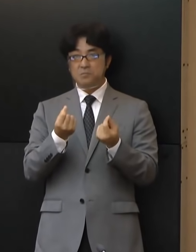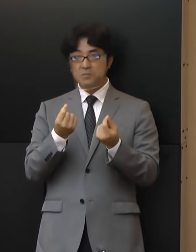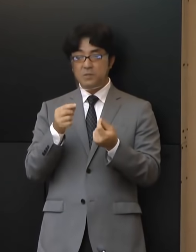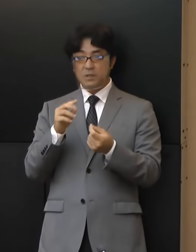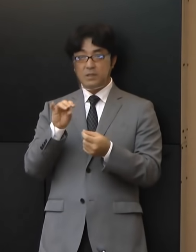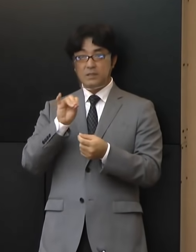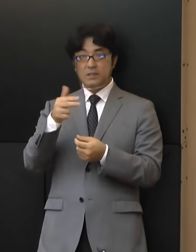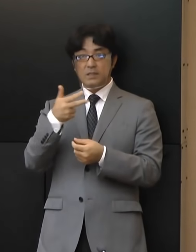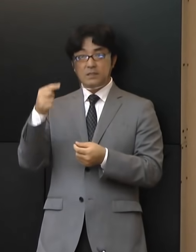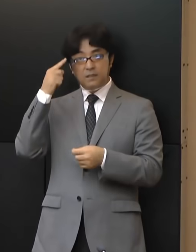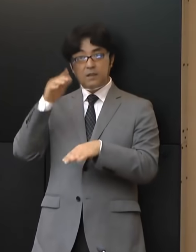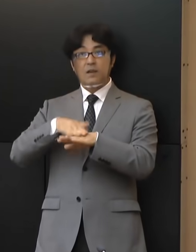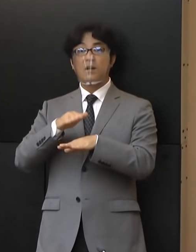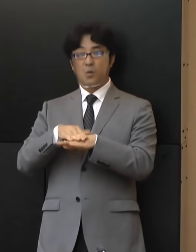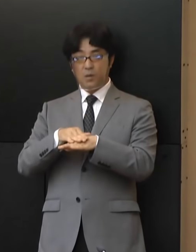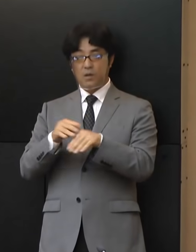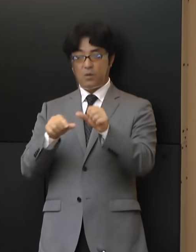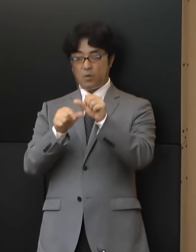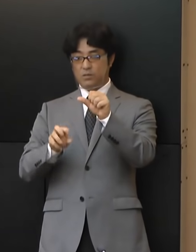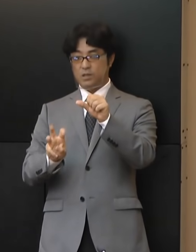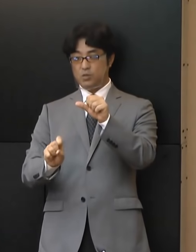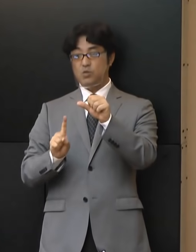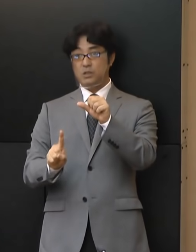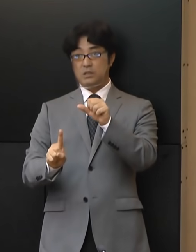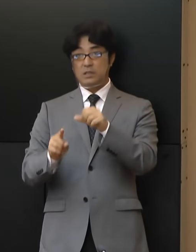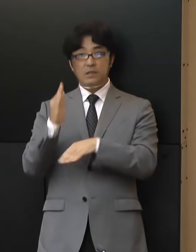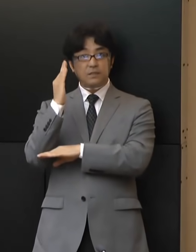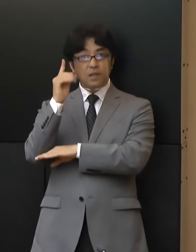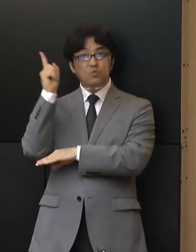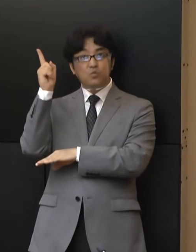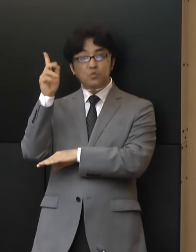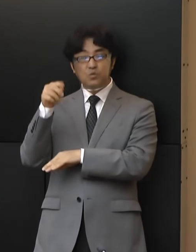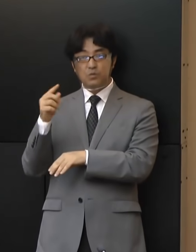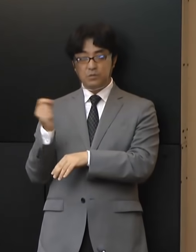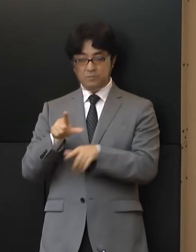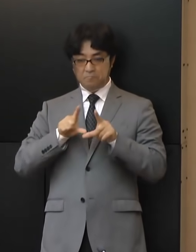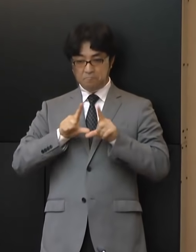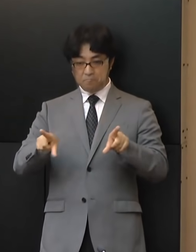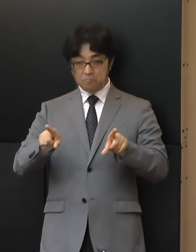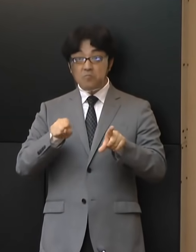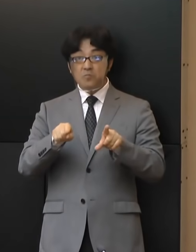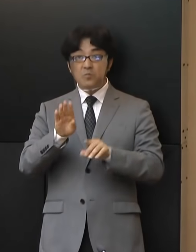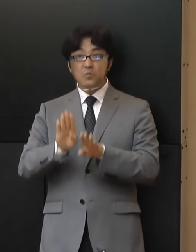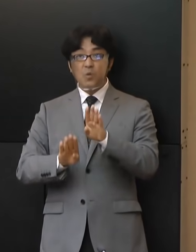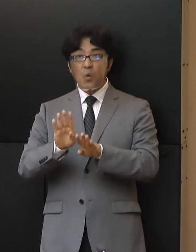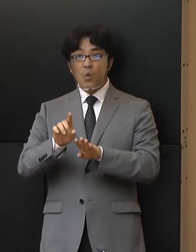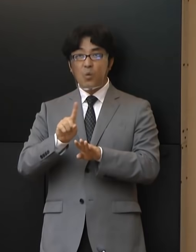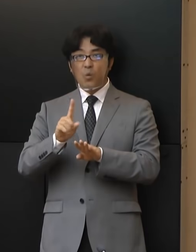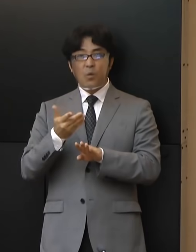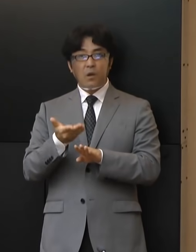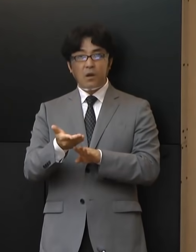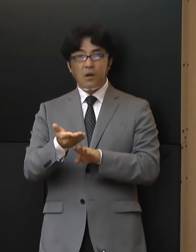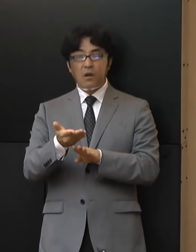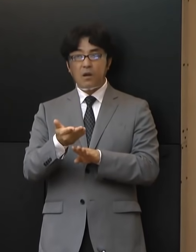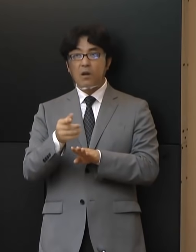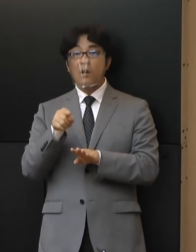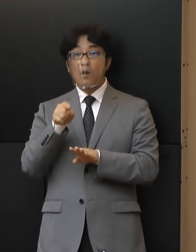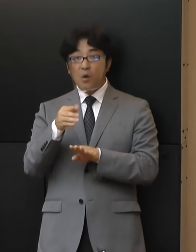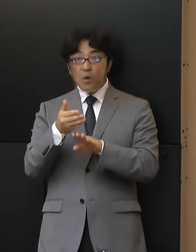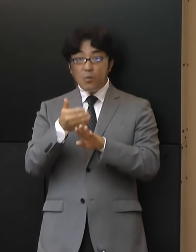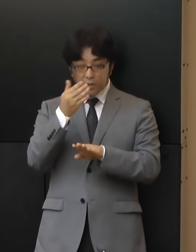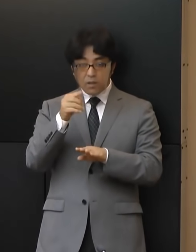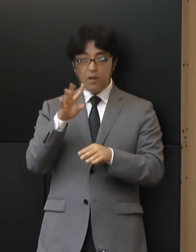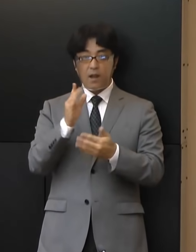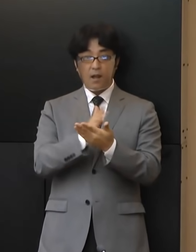としては、31日の宣言、緊急事態宣言がどうなるかというところをもって、改めて判断するというお